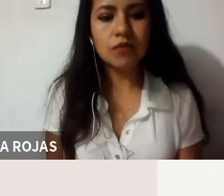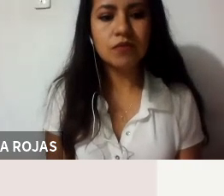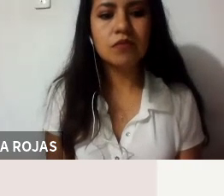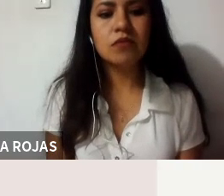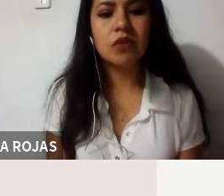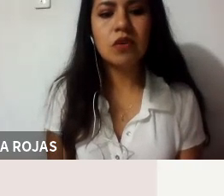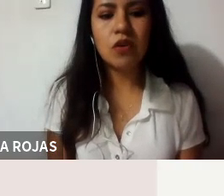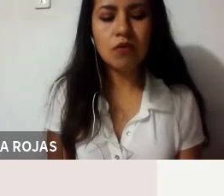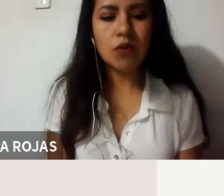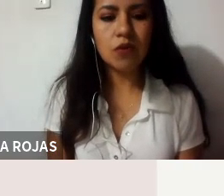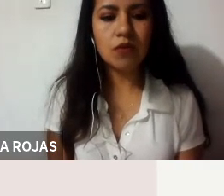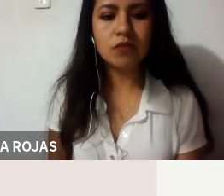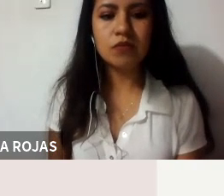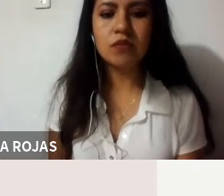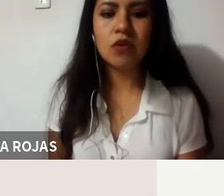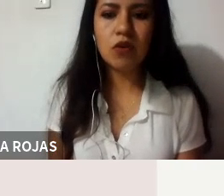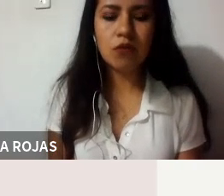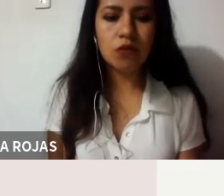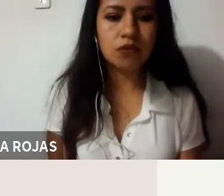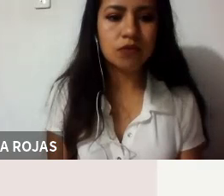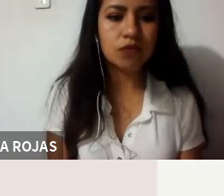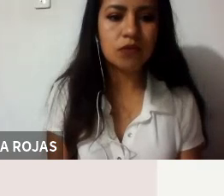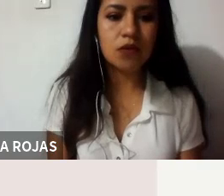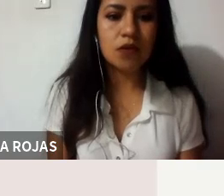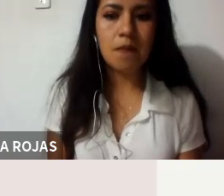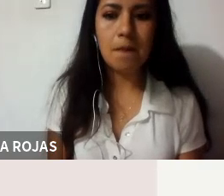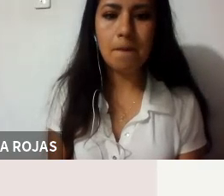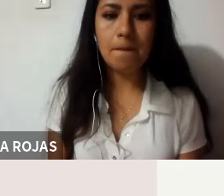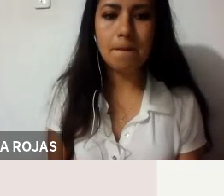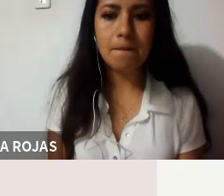¿Cómo? ¿Cómo? ¿Cómo?